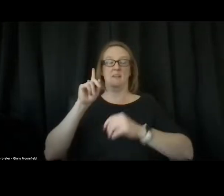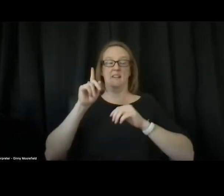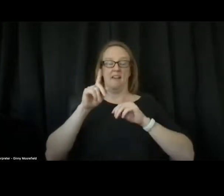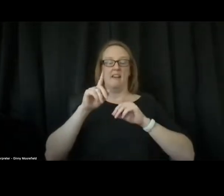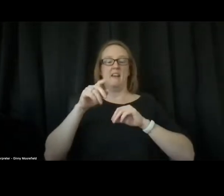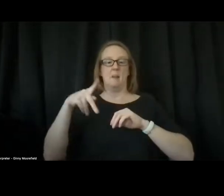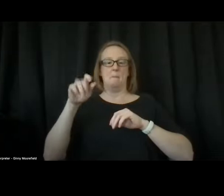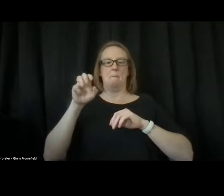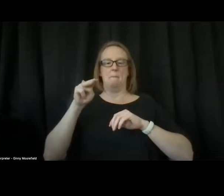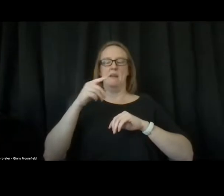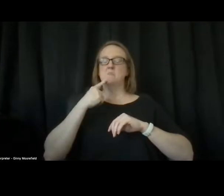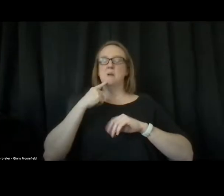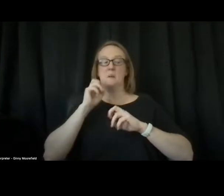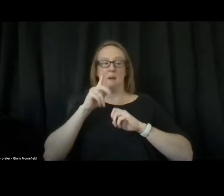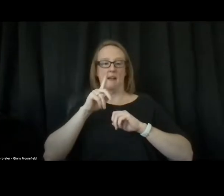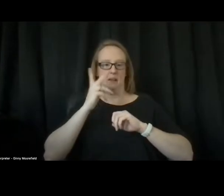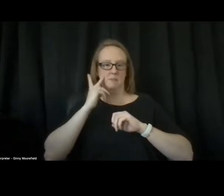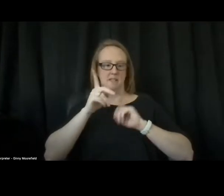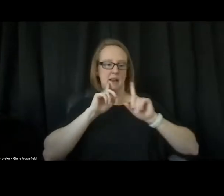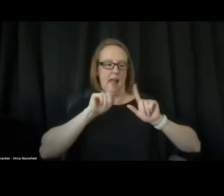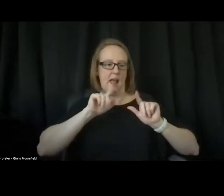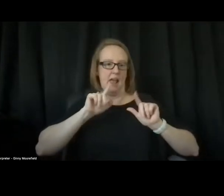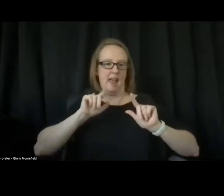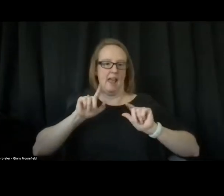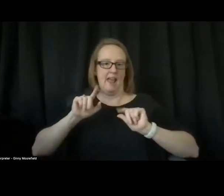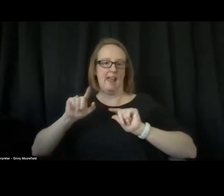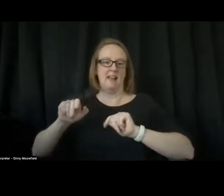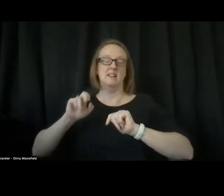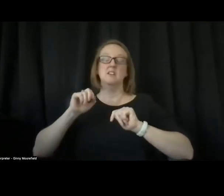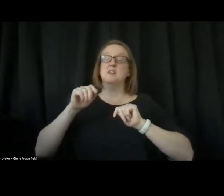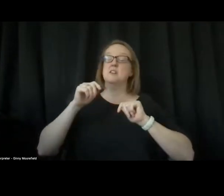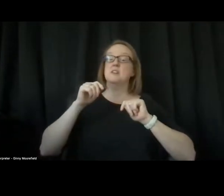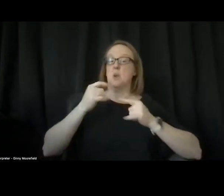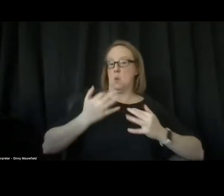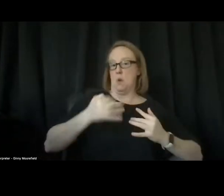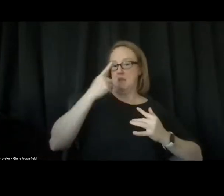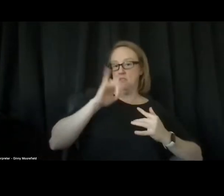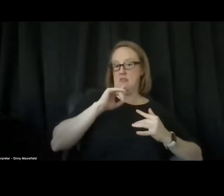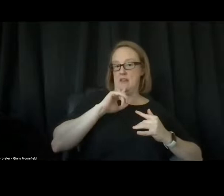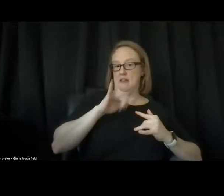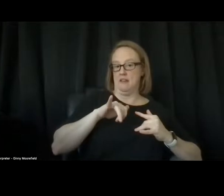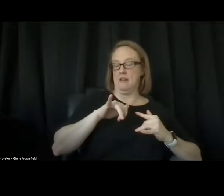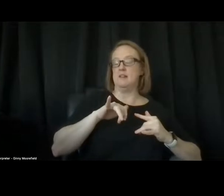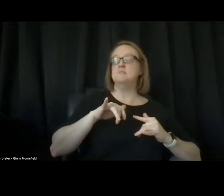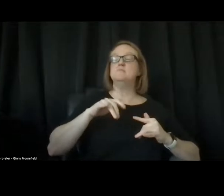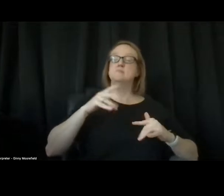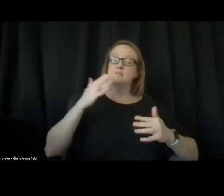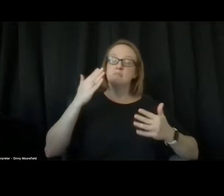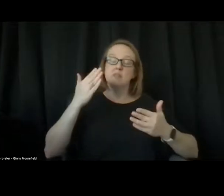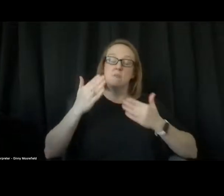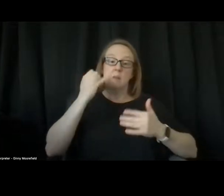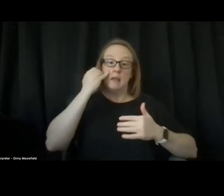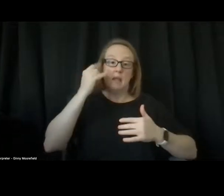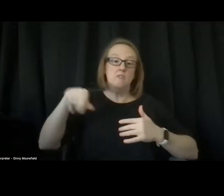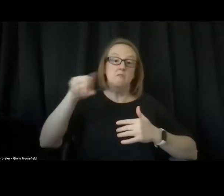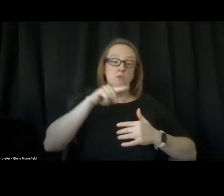las respuestas están entrando Espero que hoy para aquellos de nosotros que hemos respondido